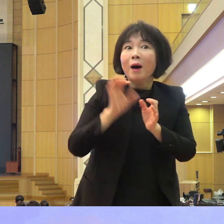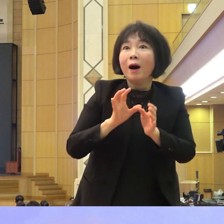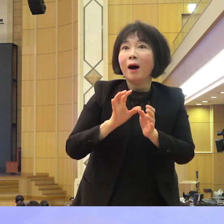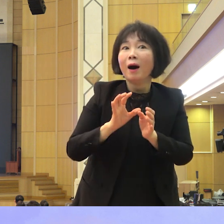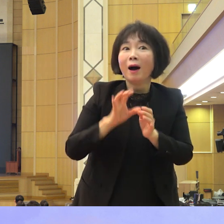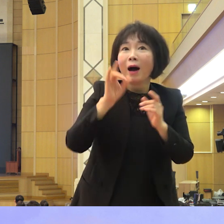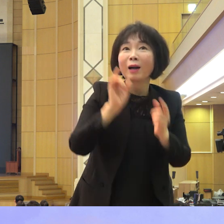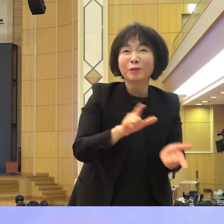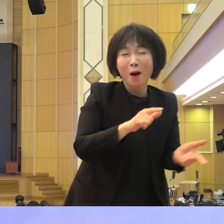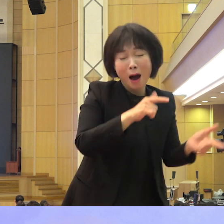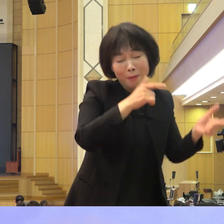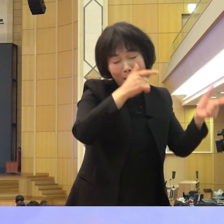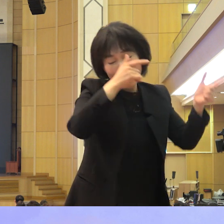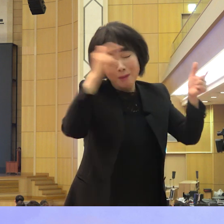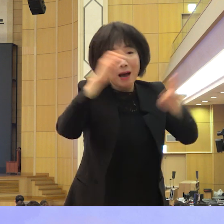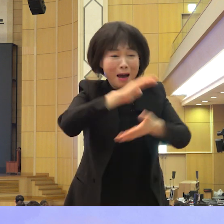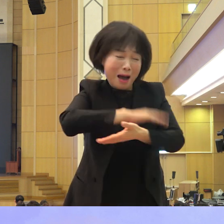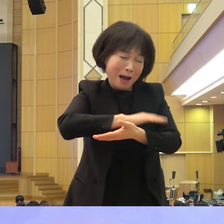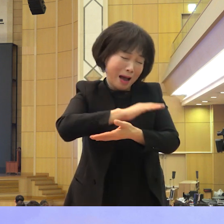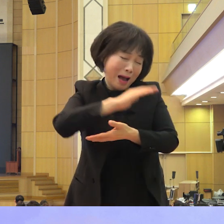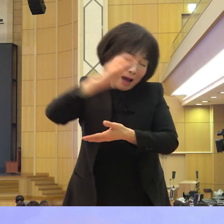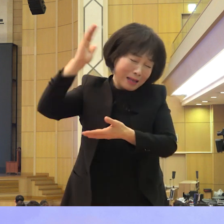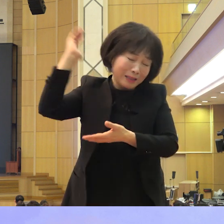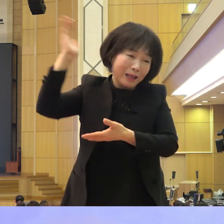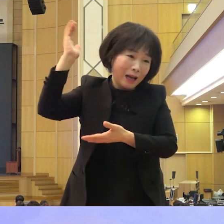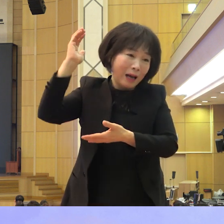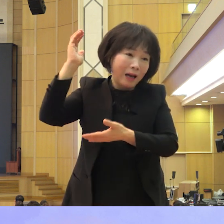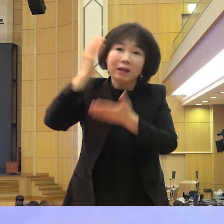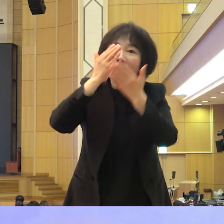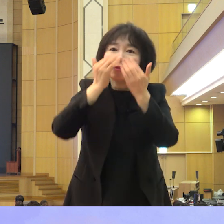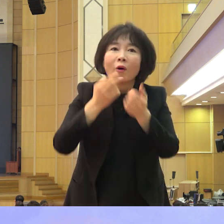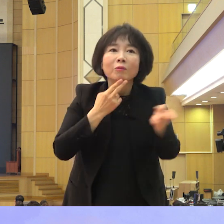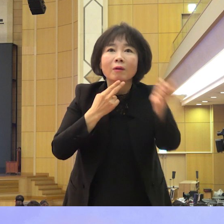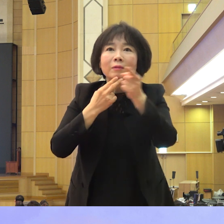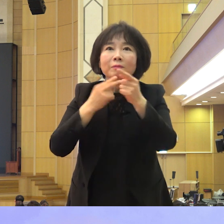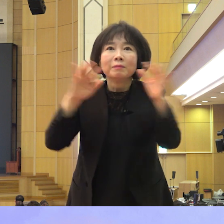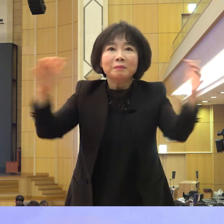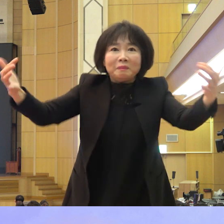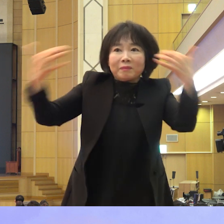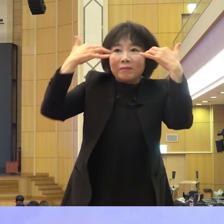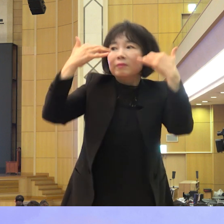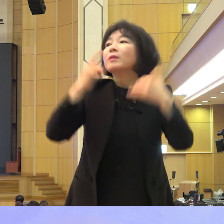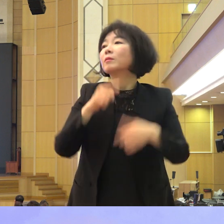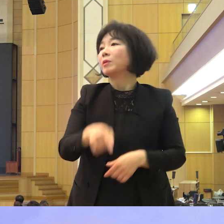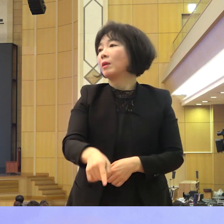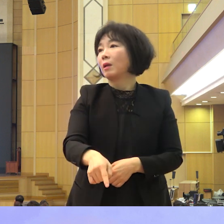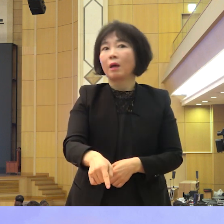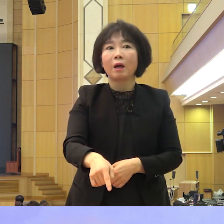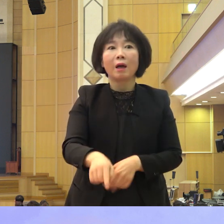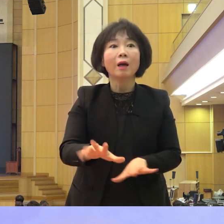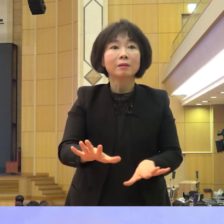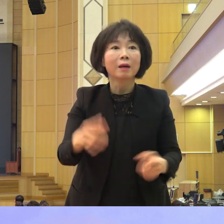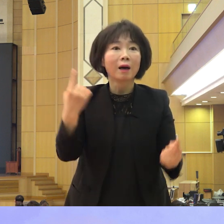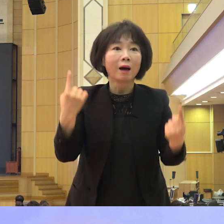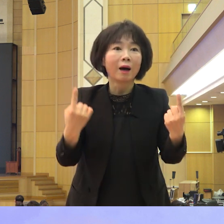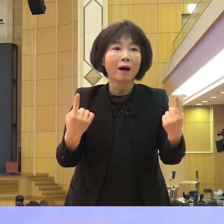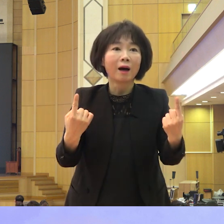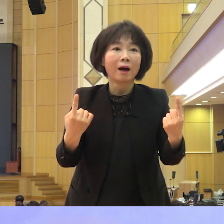사건 내용을 이야기하는 게 아니라, 성경 말씀은 어떤 말씀을 기록했든 간에 우리에게 말씀을 주시는